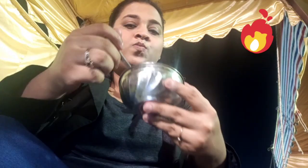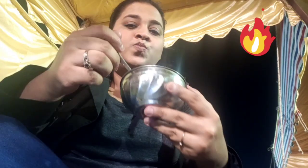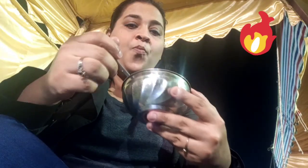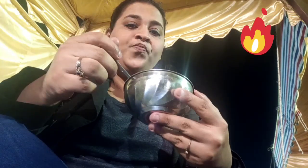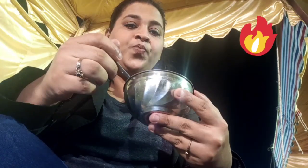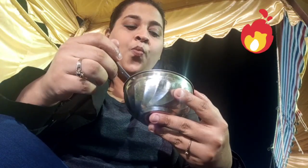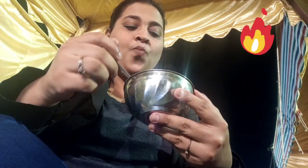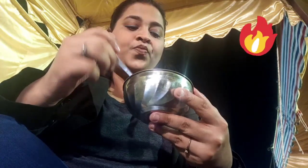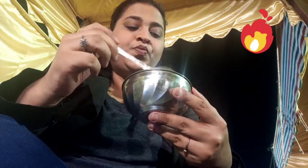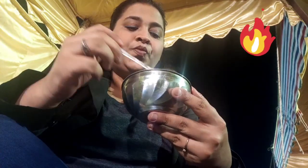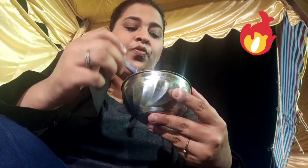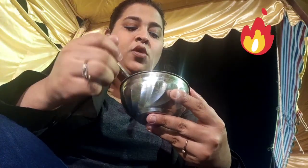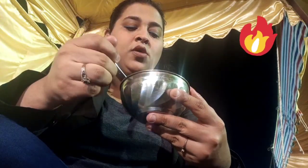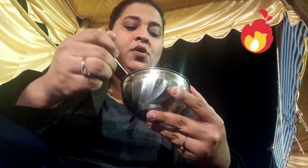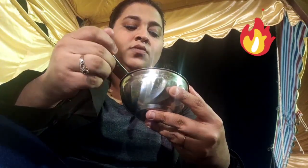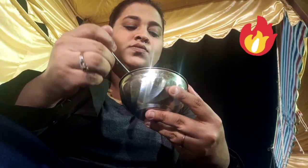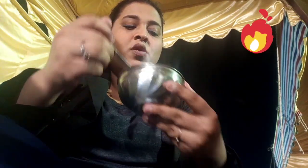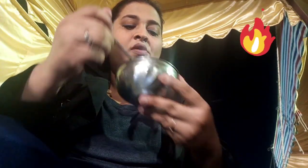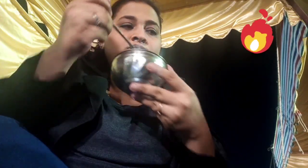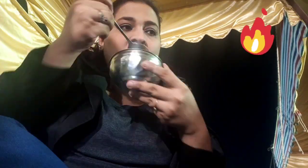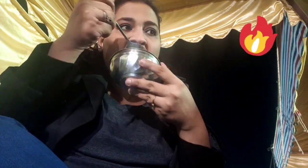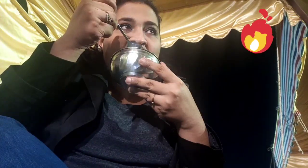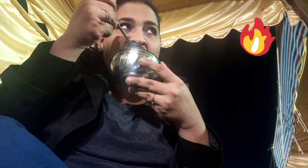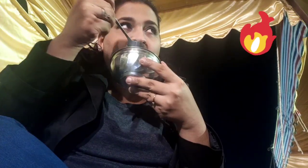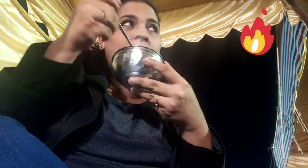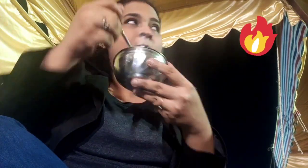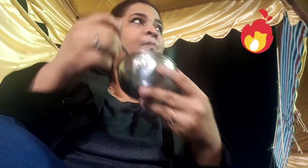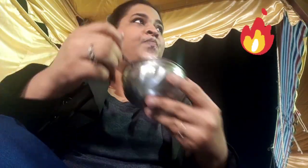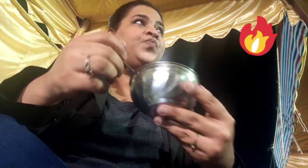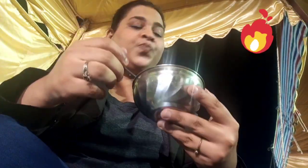दे अब खाओ जल्दी अभी बड़े बड़े चम्मच खाओ ठंडा गर्म हो गया